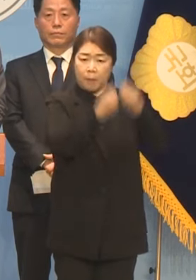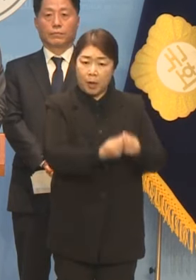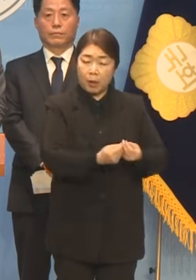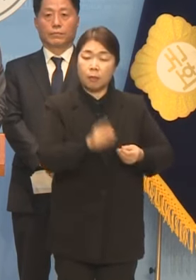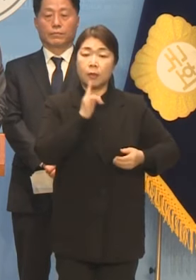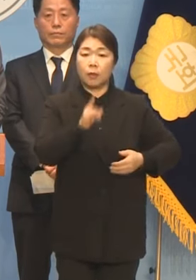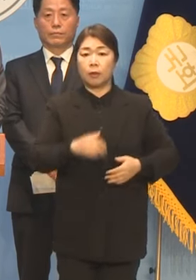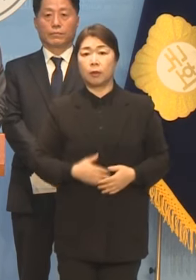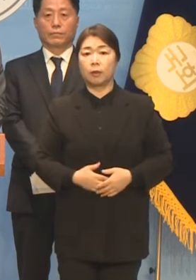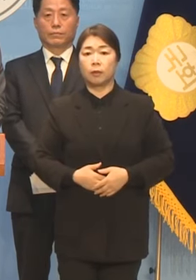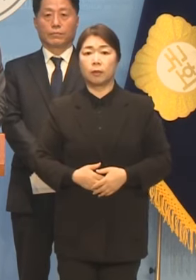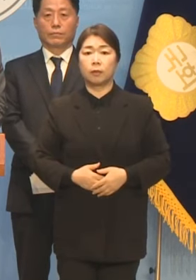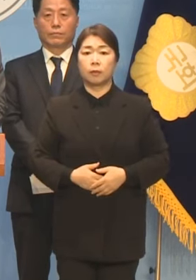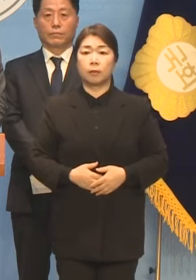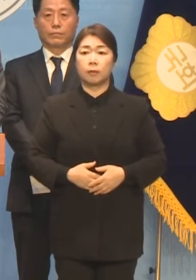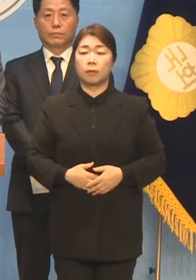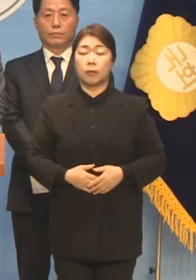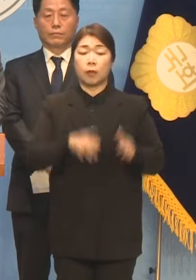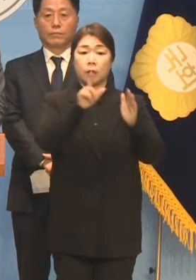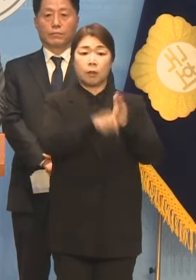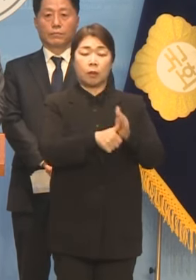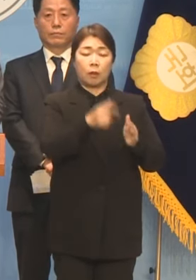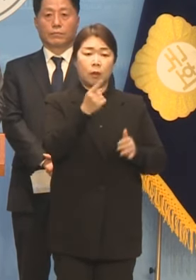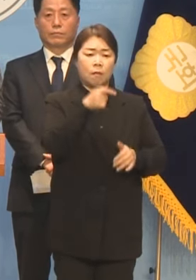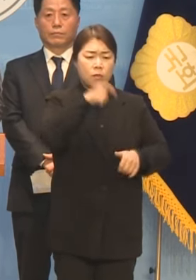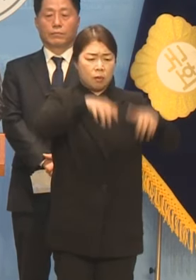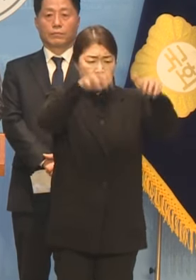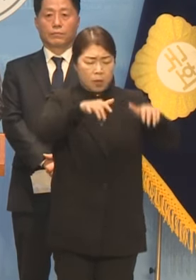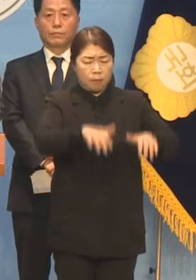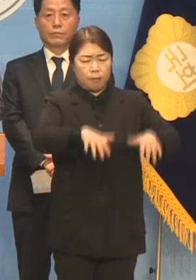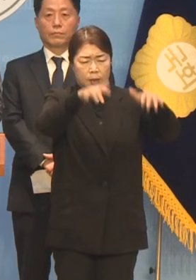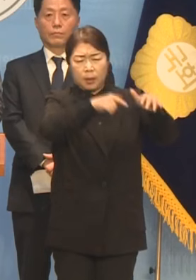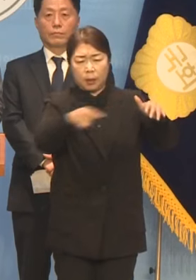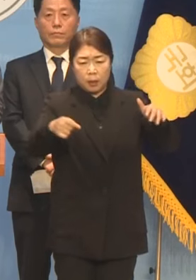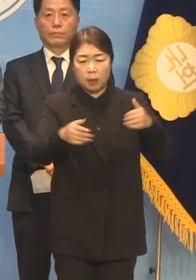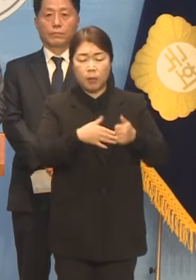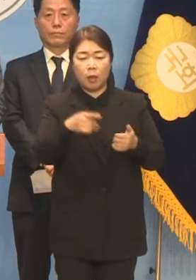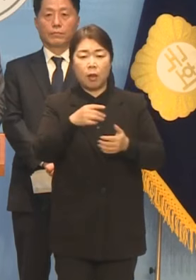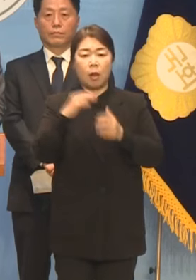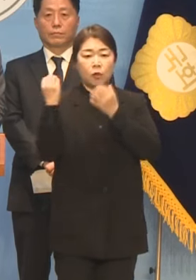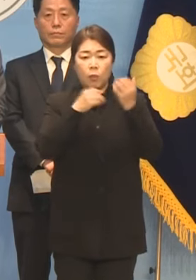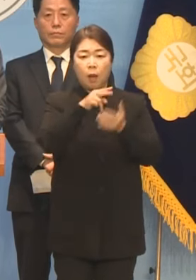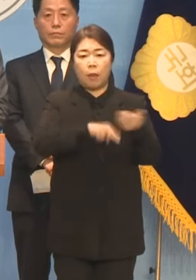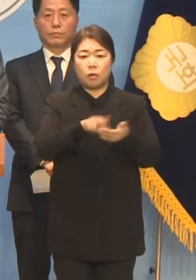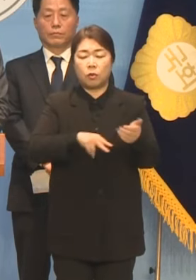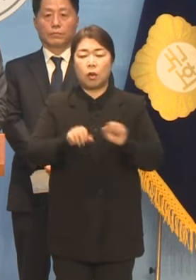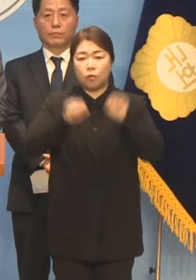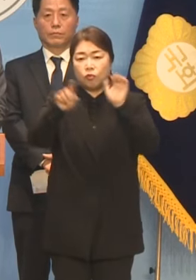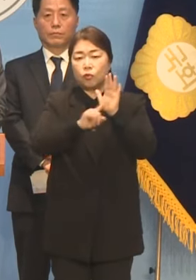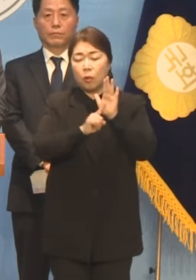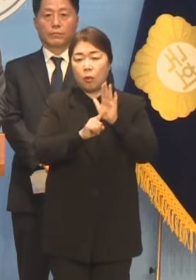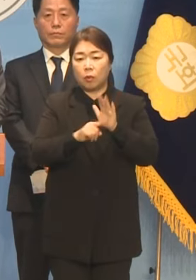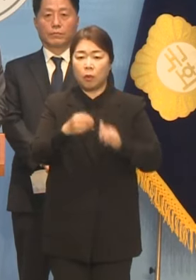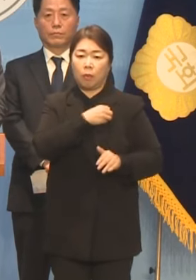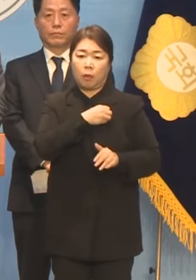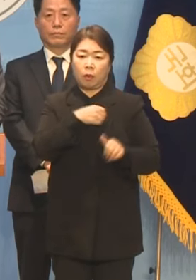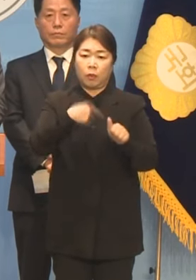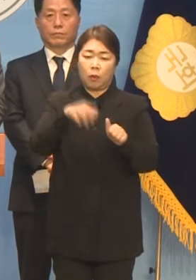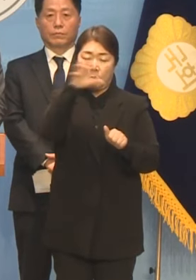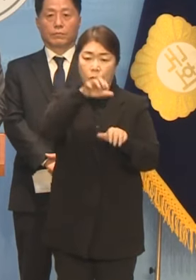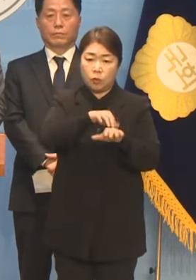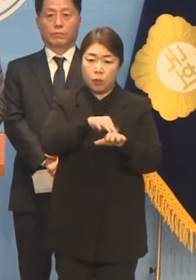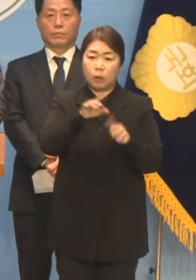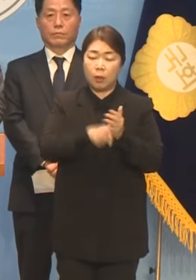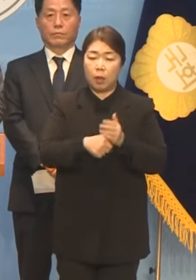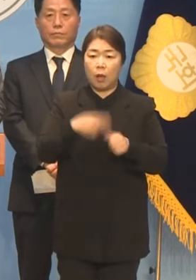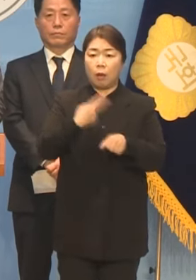들고 있습니다 당시 홍수 피해로 수박 팔아주기 운동과 당원 교육과 연습 모임에서 강사들이